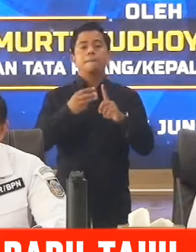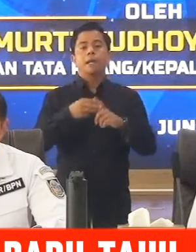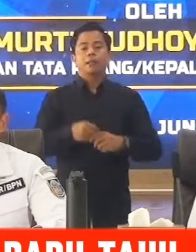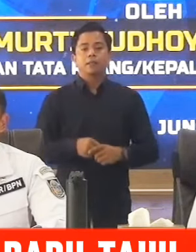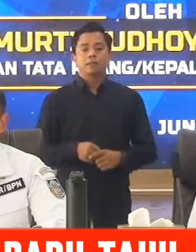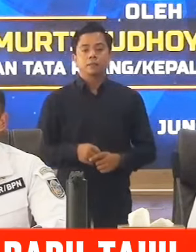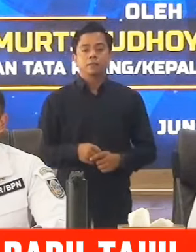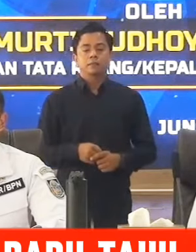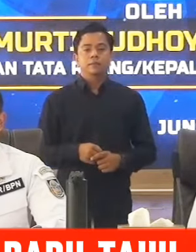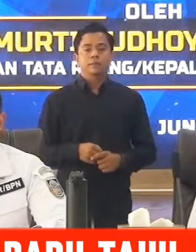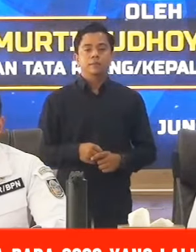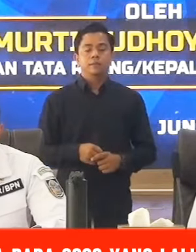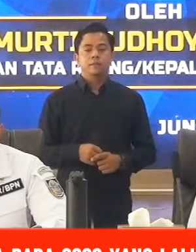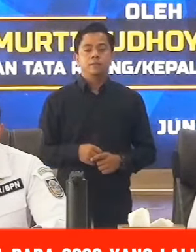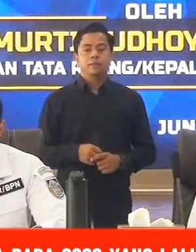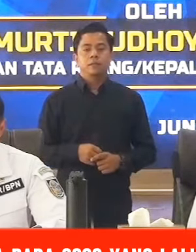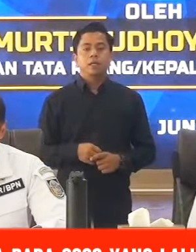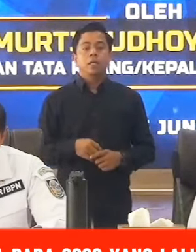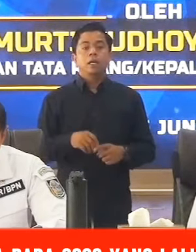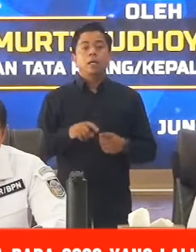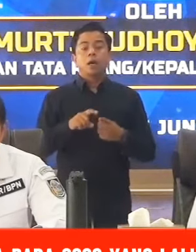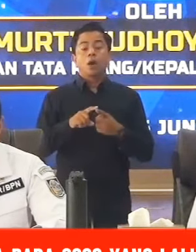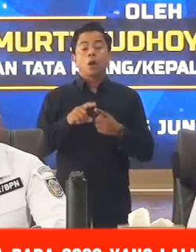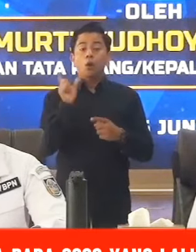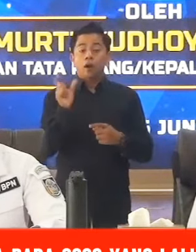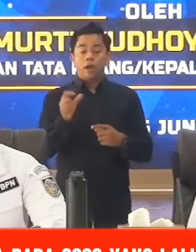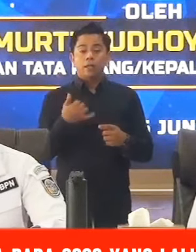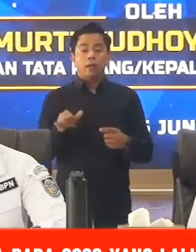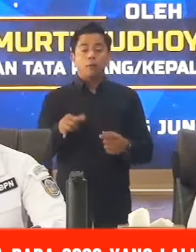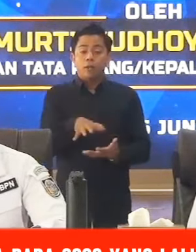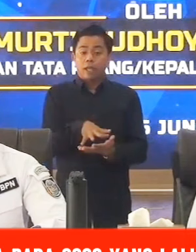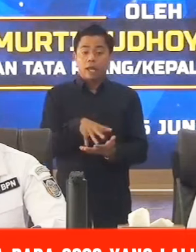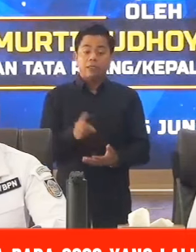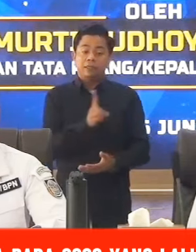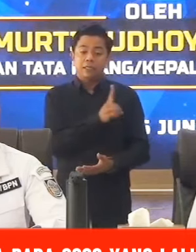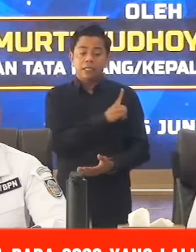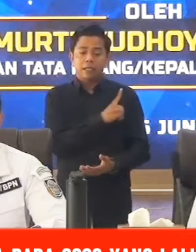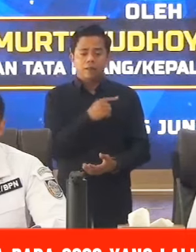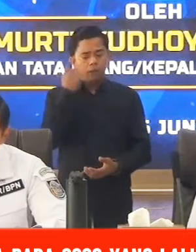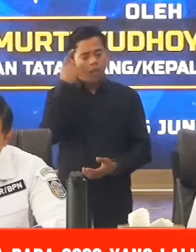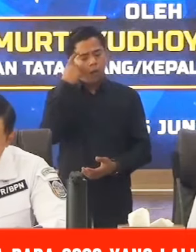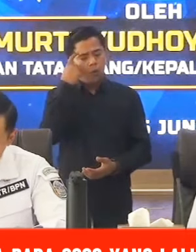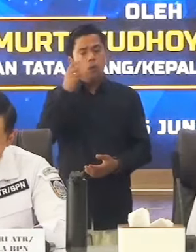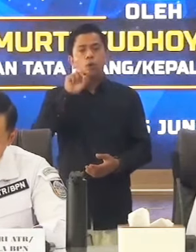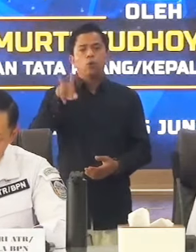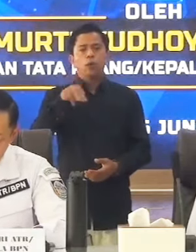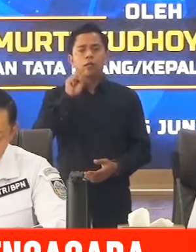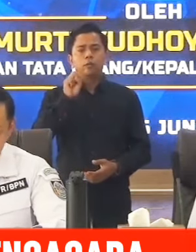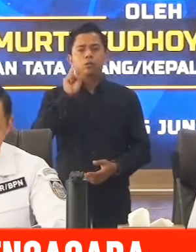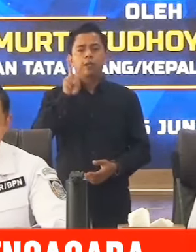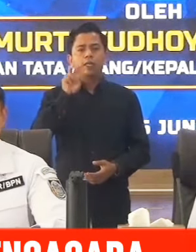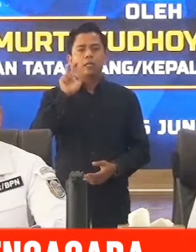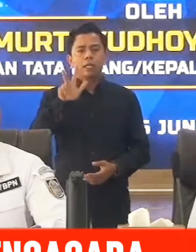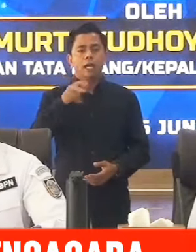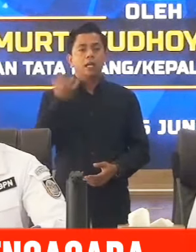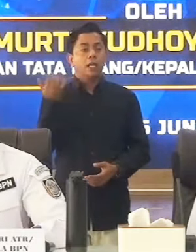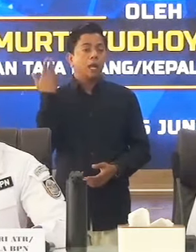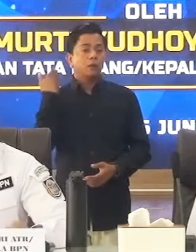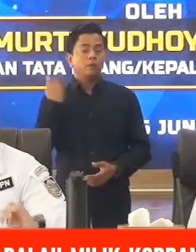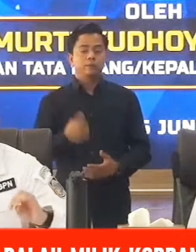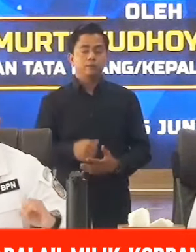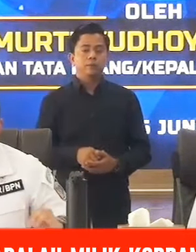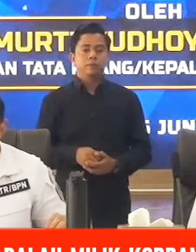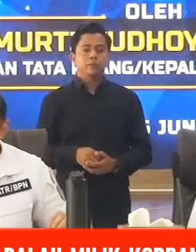Nah, korban sendiri baru tahu, baru sadar dan mengetahui kejadiannya pada tahun 2023 yang lalu. Ketika seorang